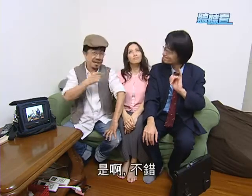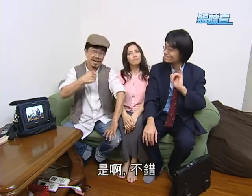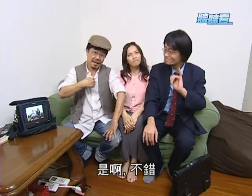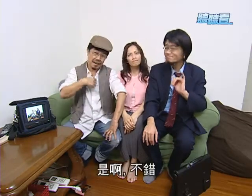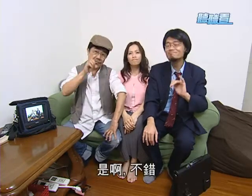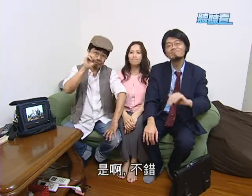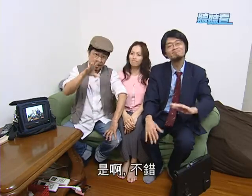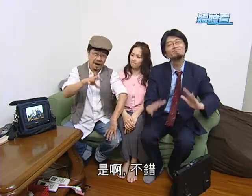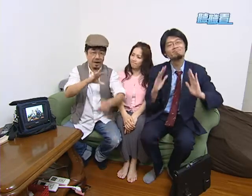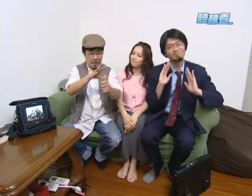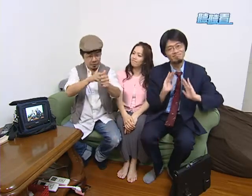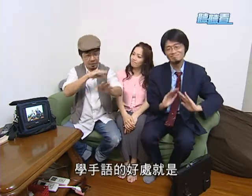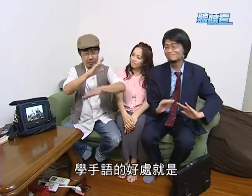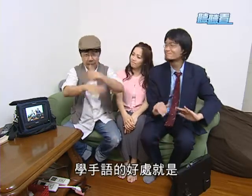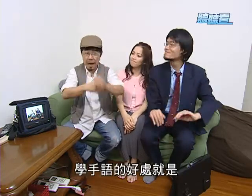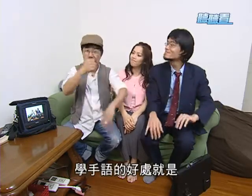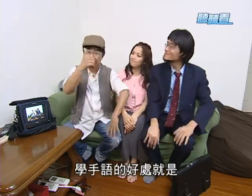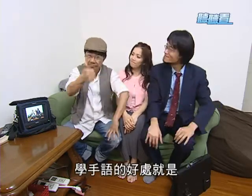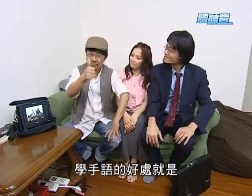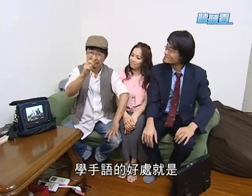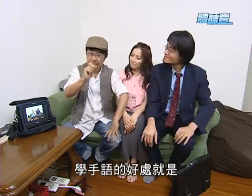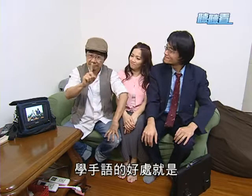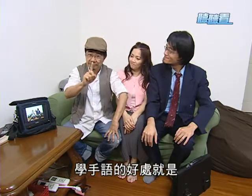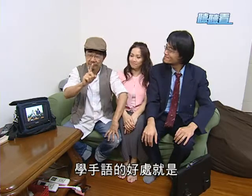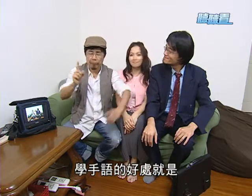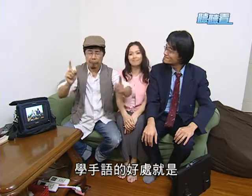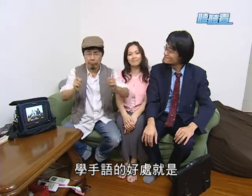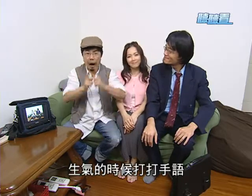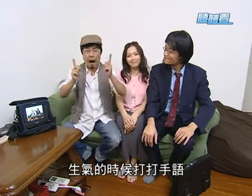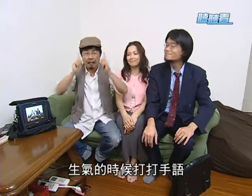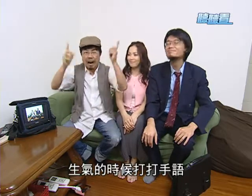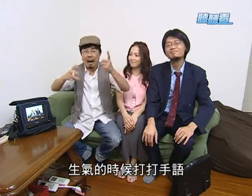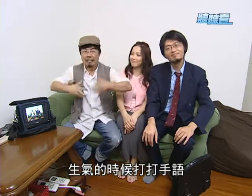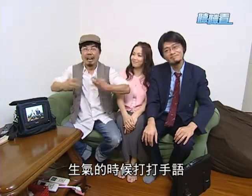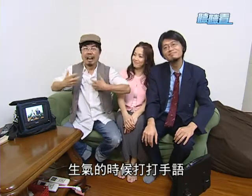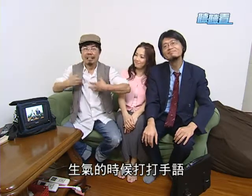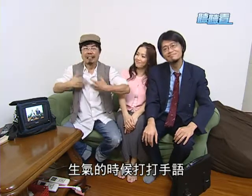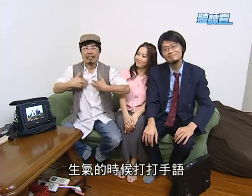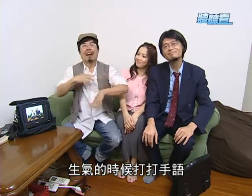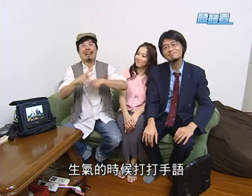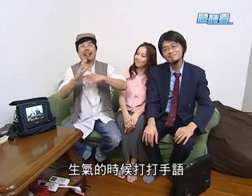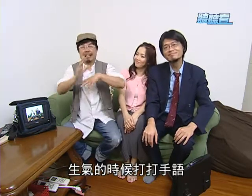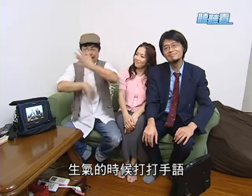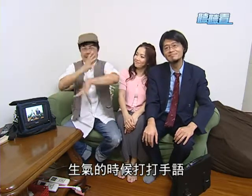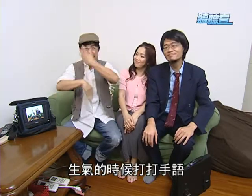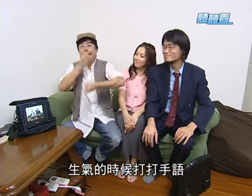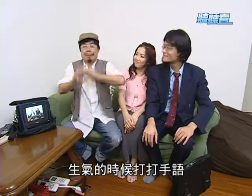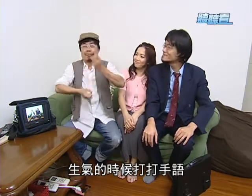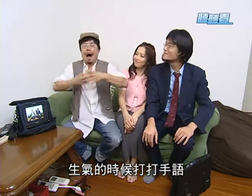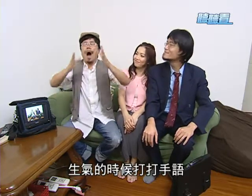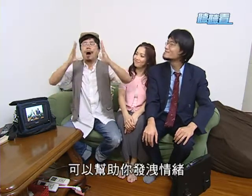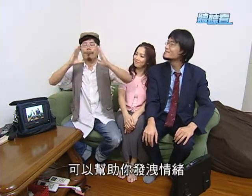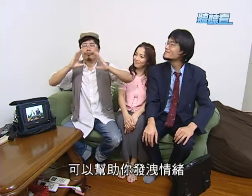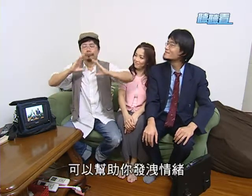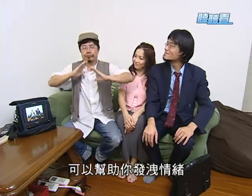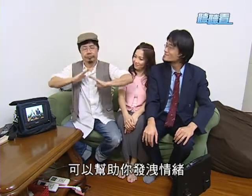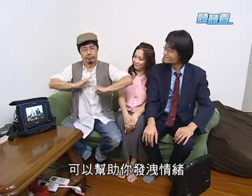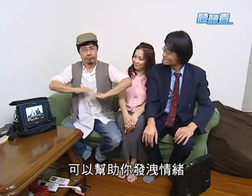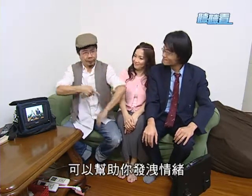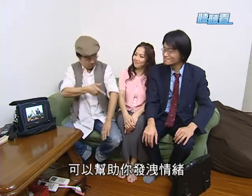错。学手语的好处就是啊，生气的时候打打手语呢，可以帮助你发泄情